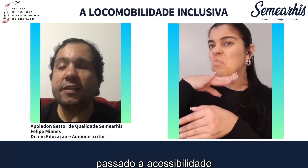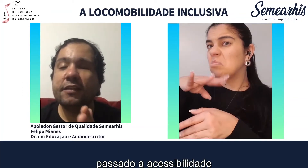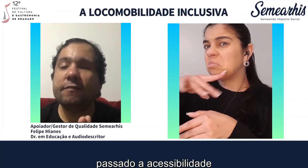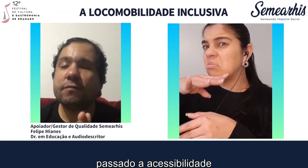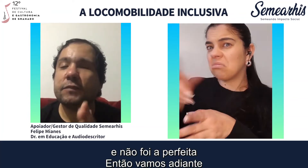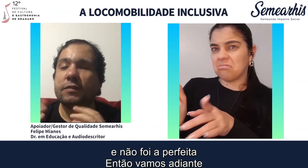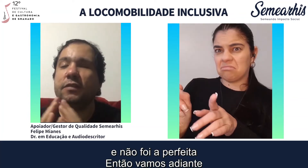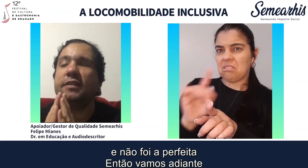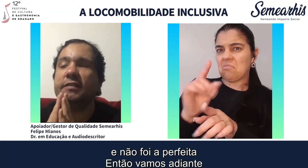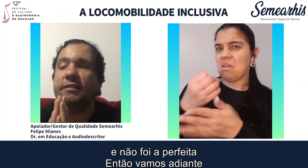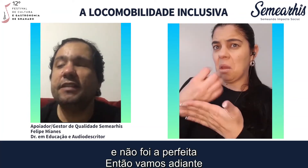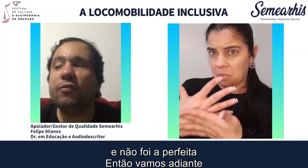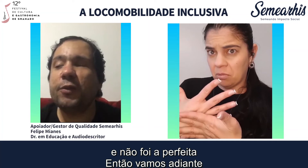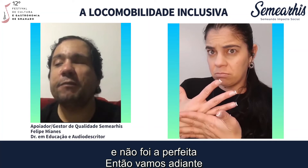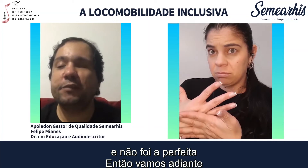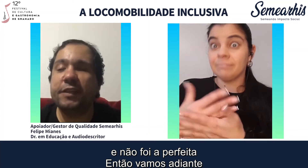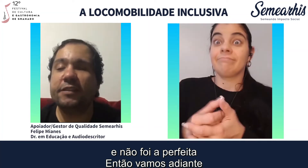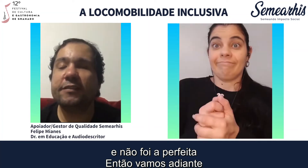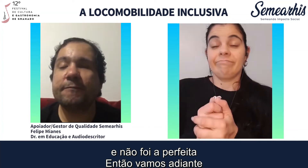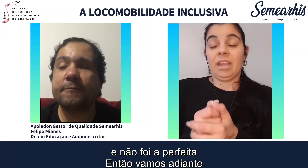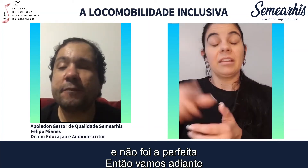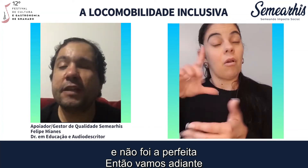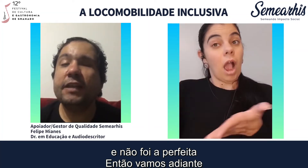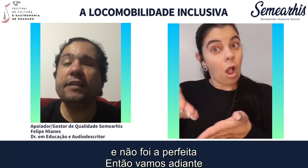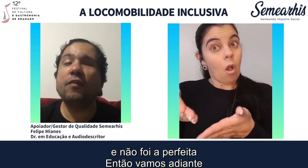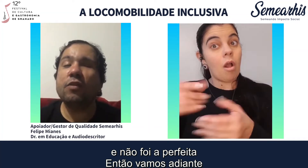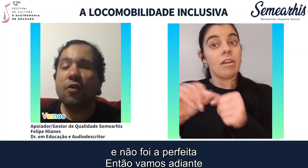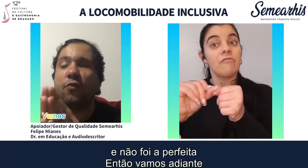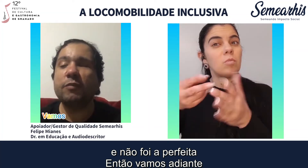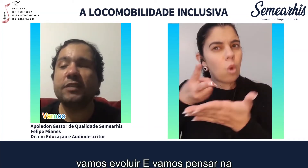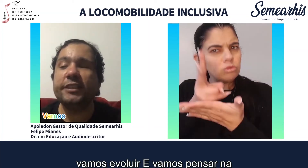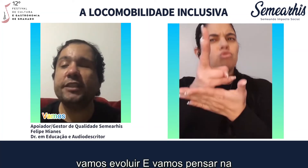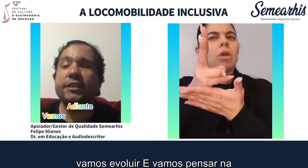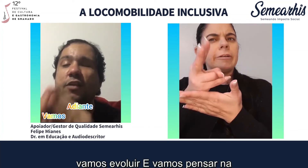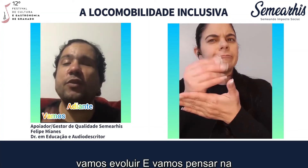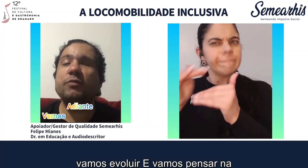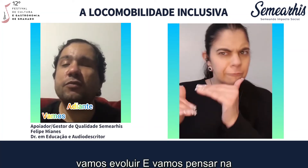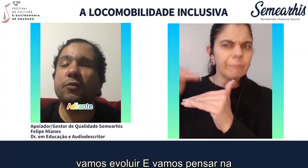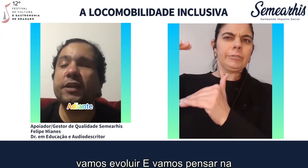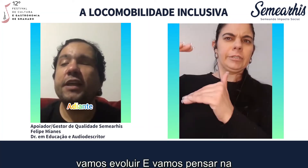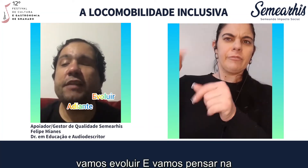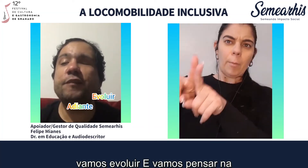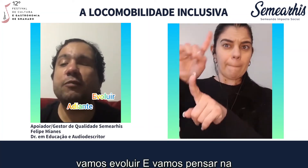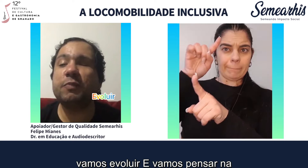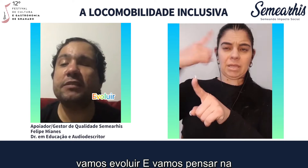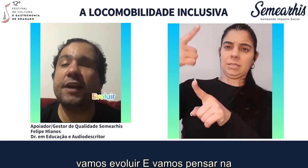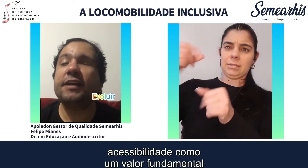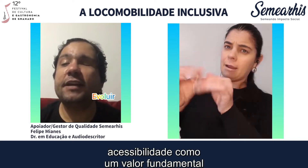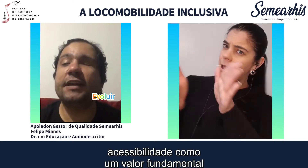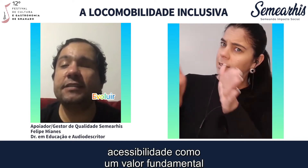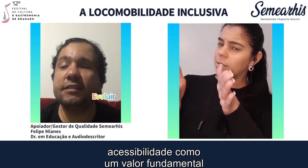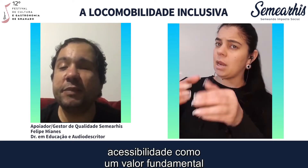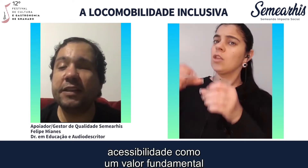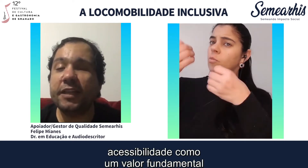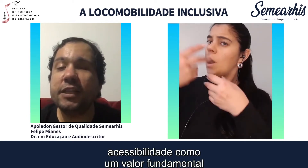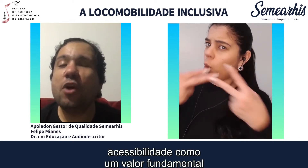acessibilidade não foi a perfeita, então vamos adiante, vamos evoluir e vamos pensar